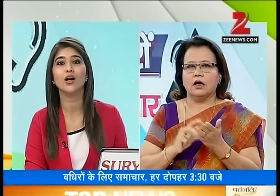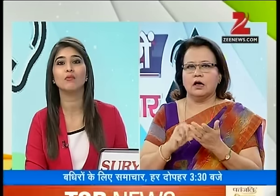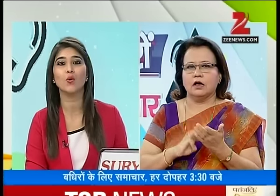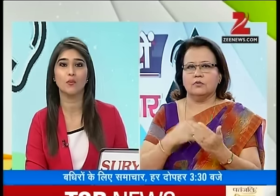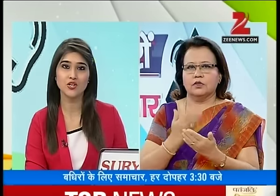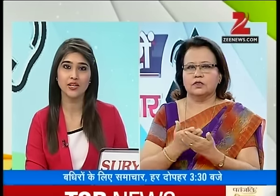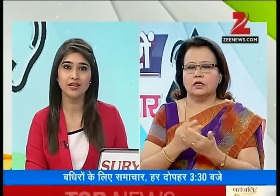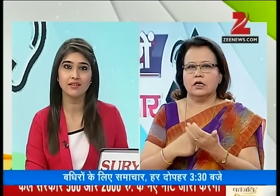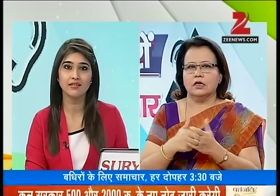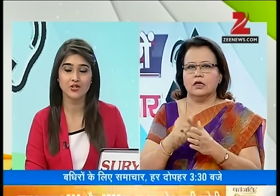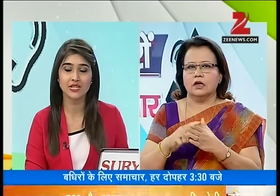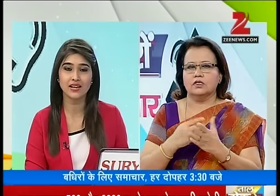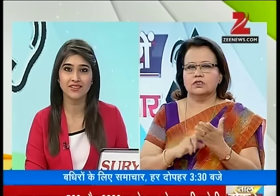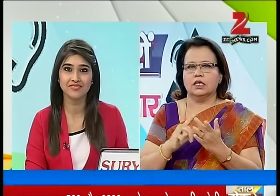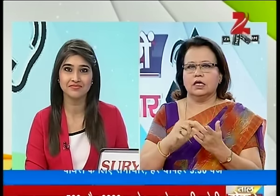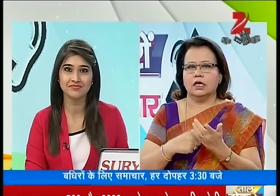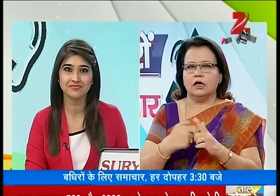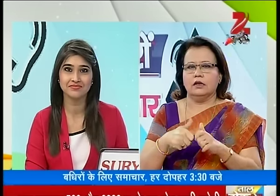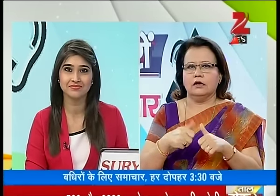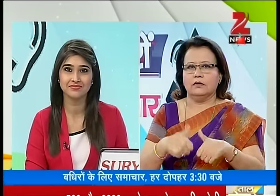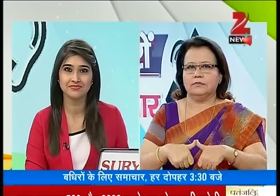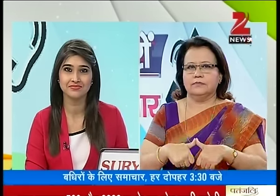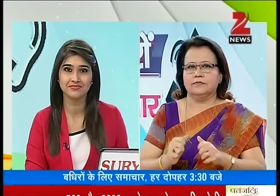मिश्रा और खबरों को पेश करेंगी रजनी कालरा।